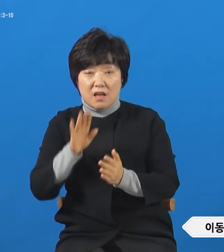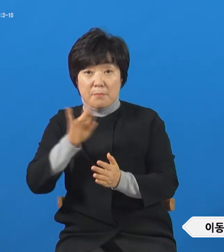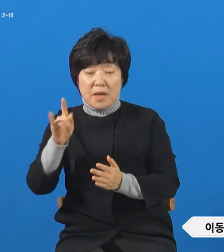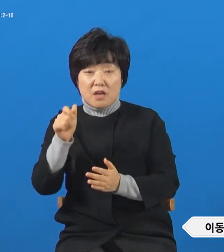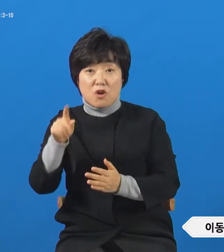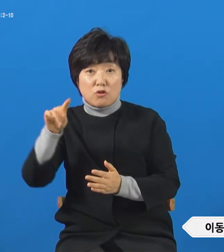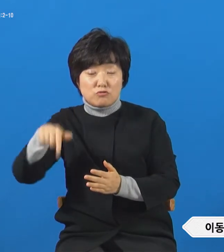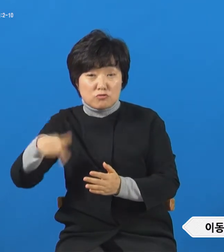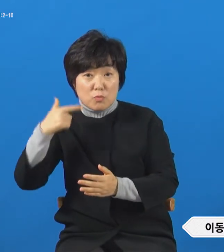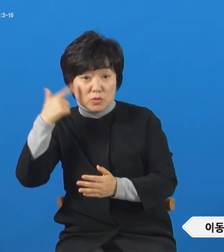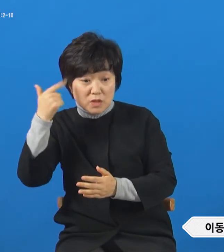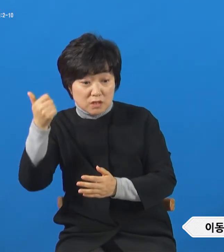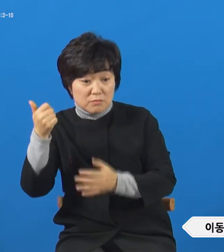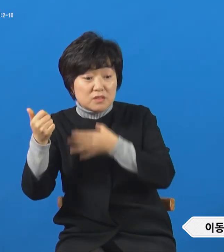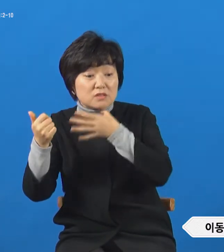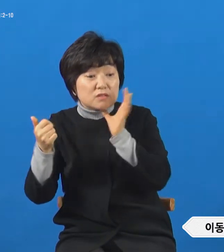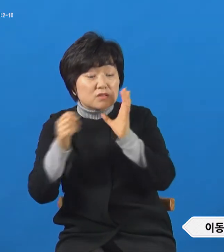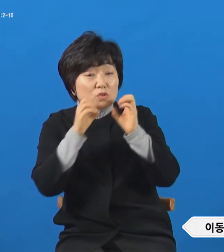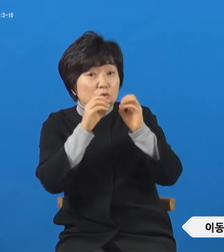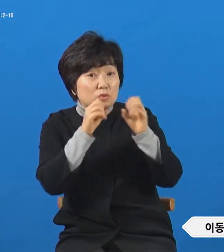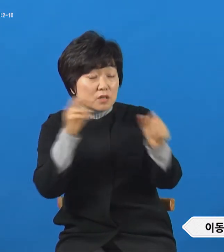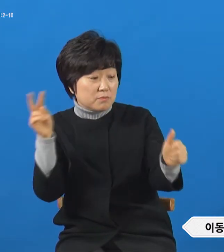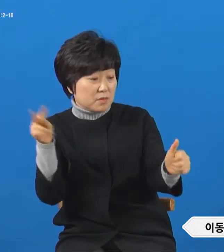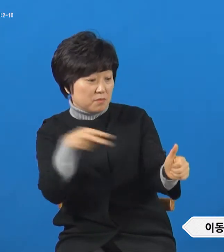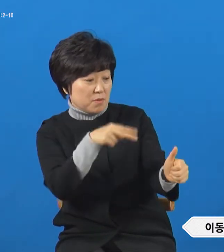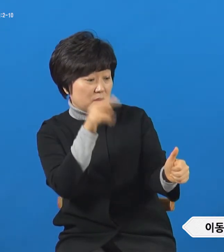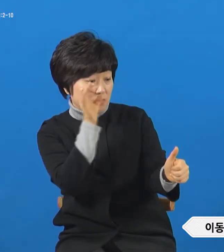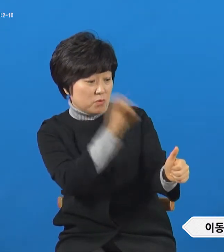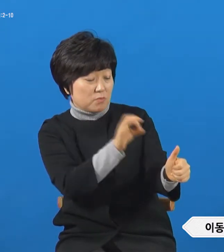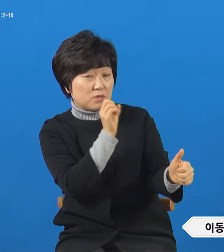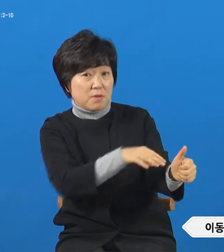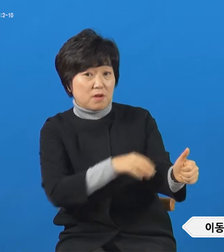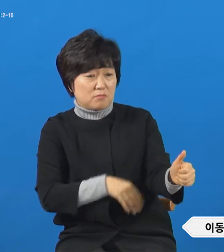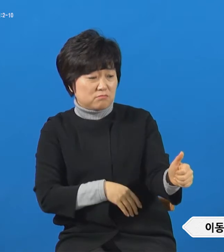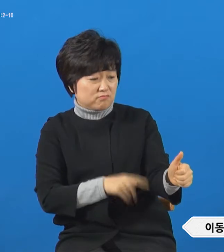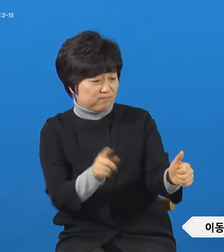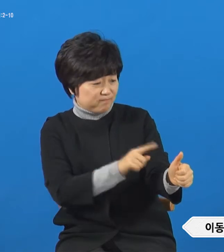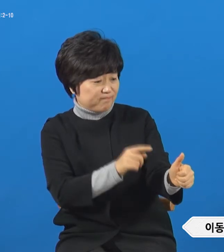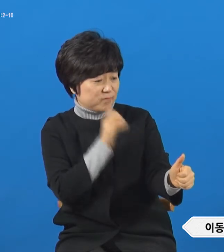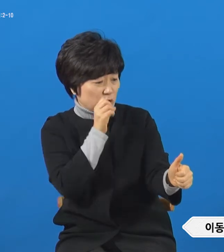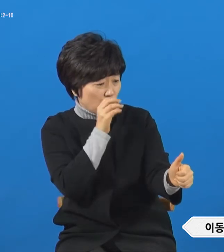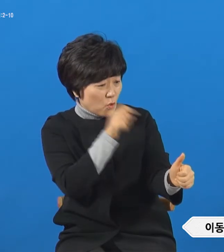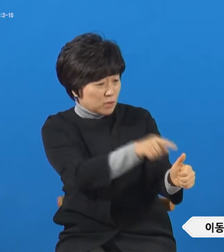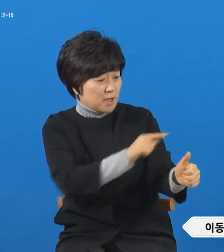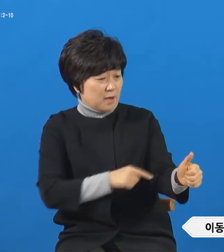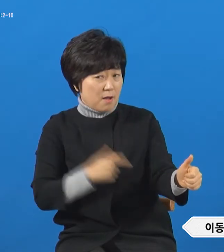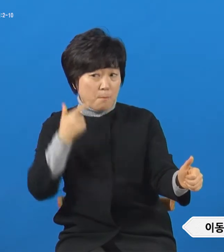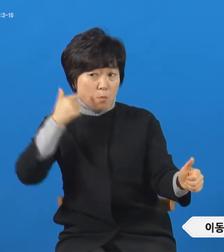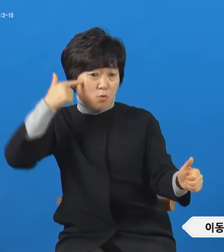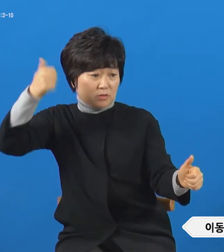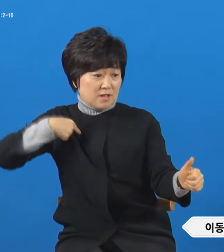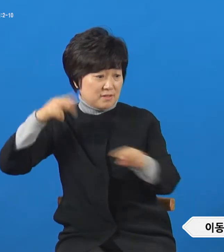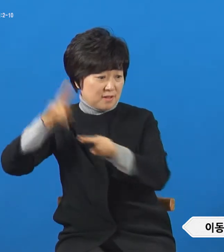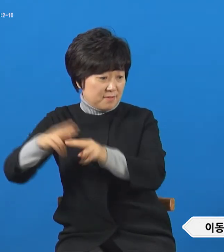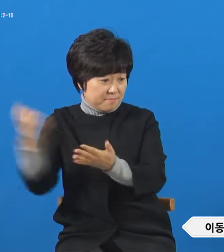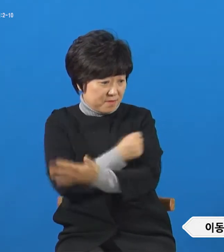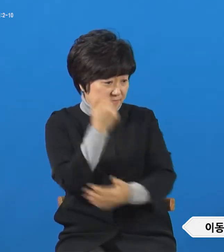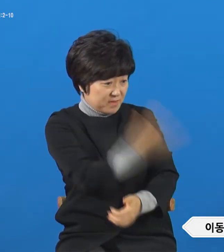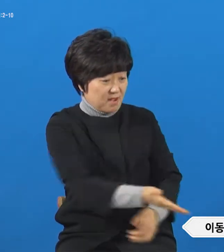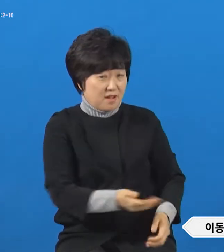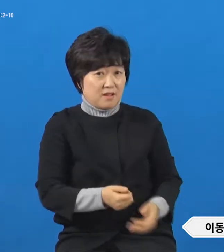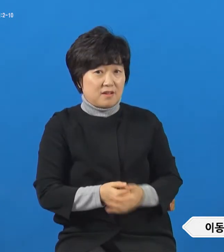이때 배영규 목사는 연장자인 유경식 전도사님을 바라보면서 이렇게 말했다고 그래요. 어디 전도사가 목사 자리를